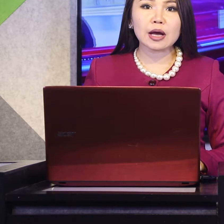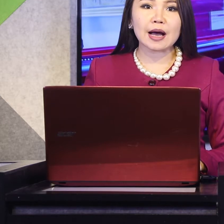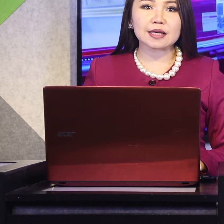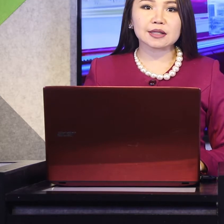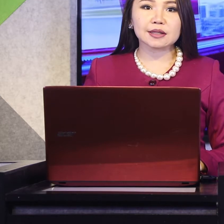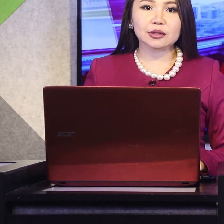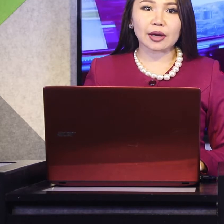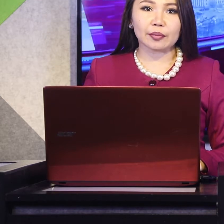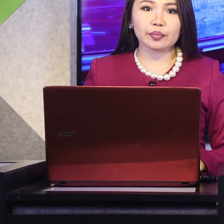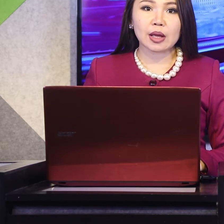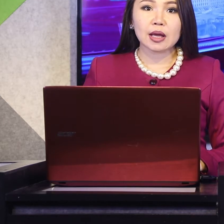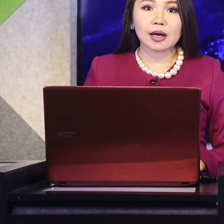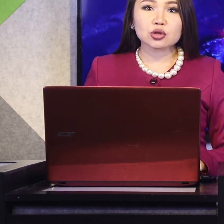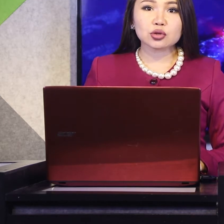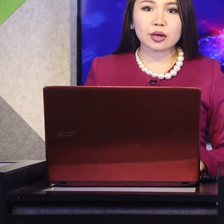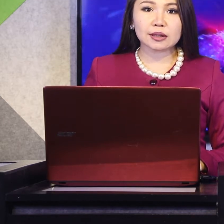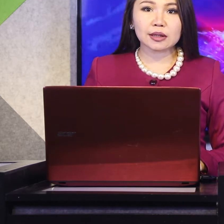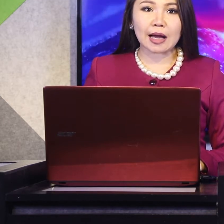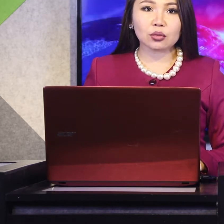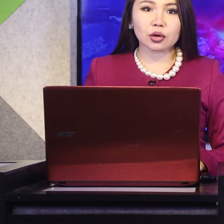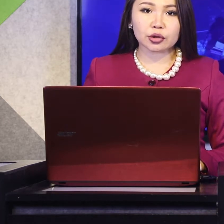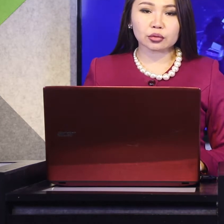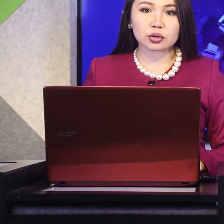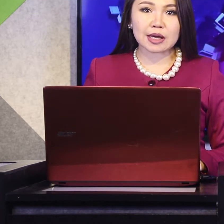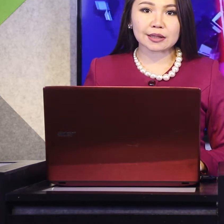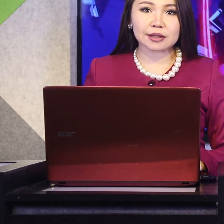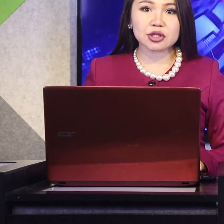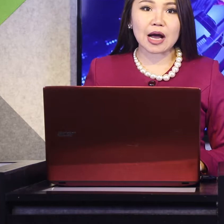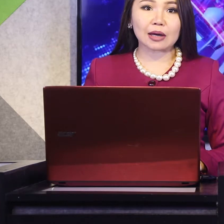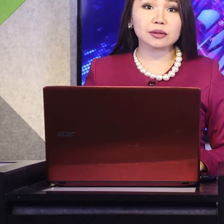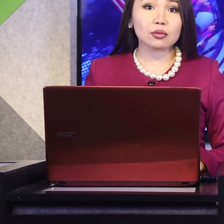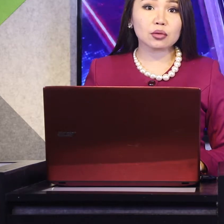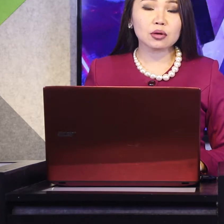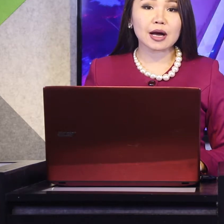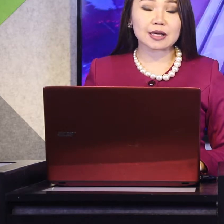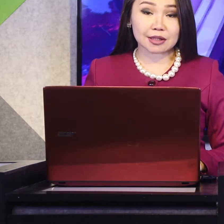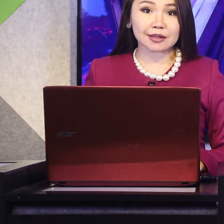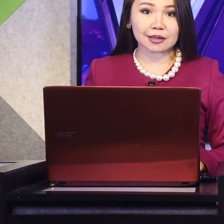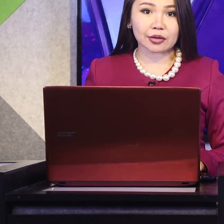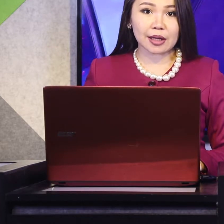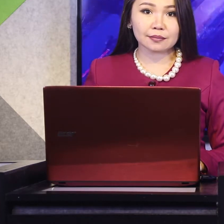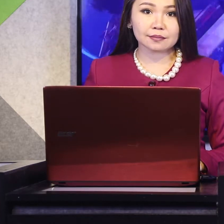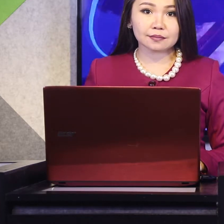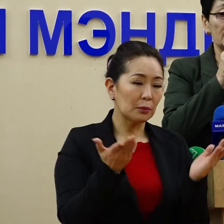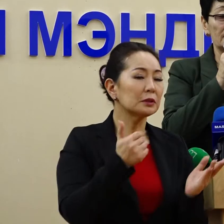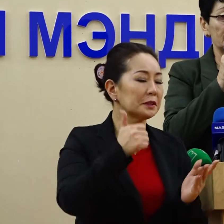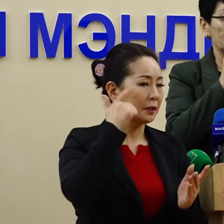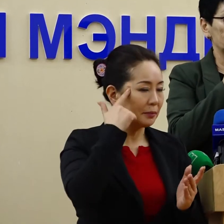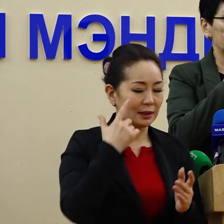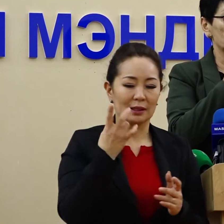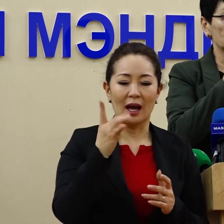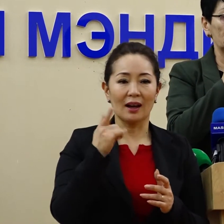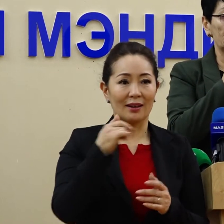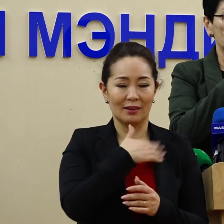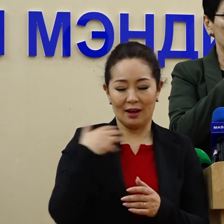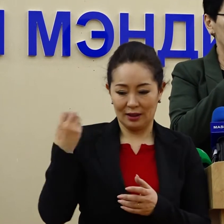103 хүн ажиглалтанд байгаа юм. Гашин сухатад 12 хүн тусгаарлагдаж 15 хүн ажиглалтанд байна. Нарангийн